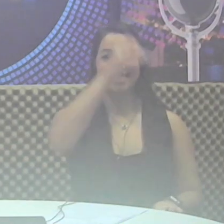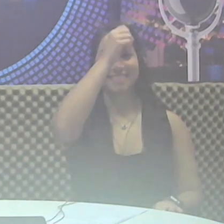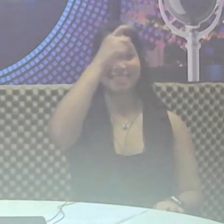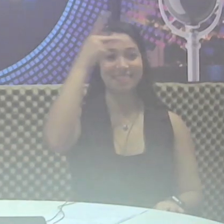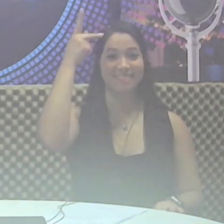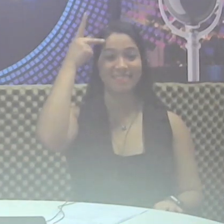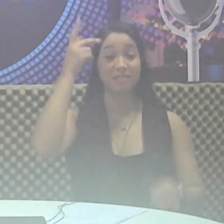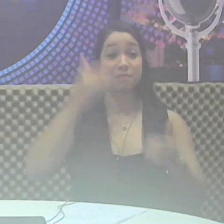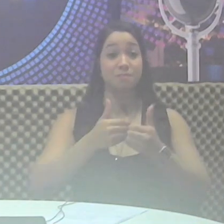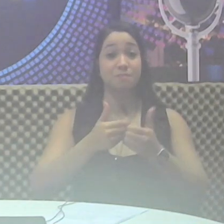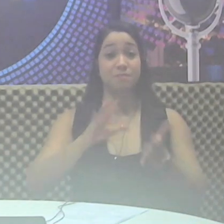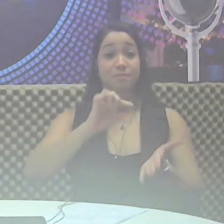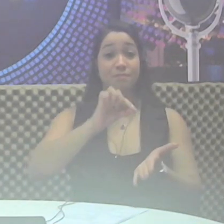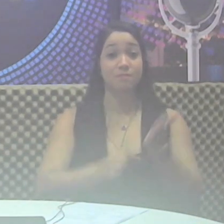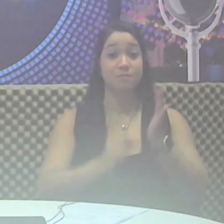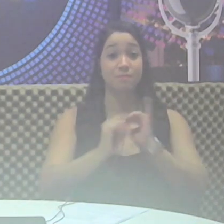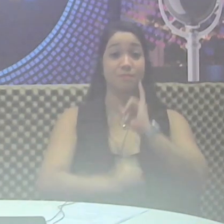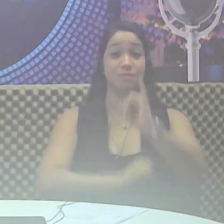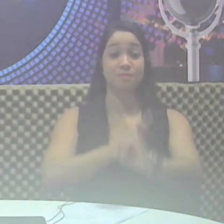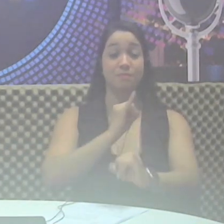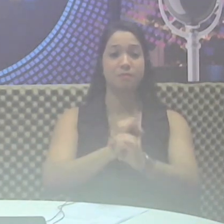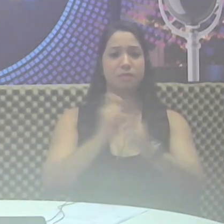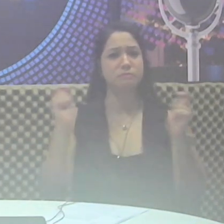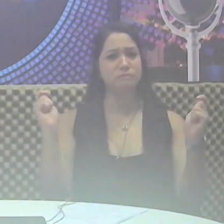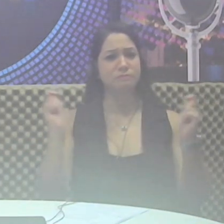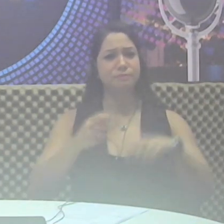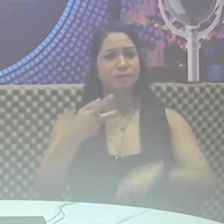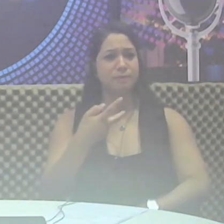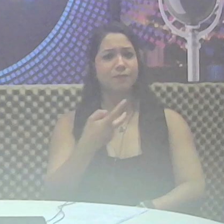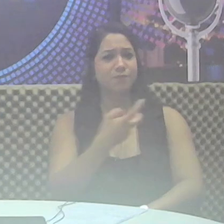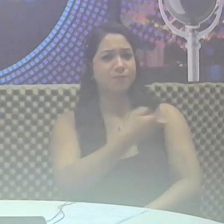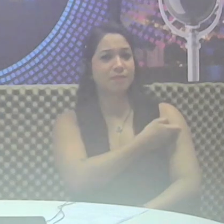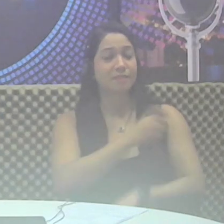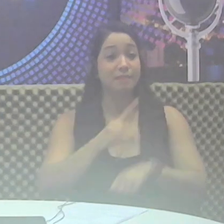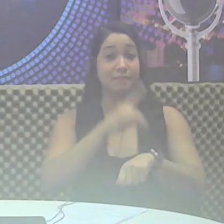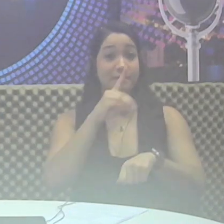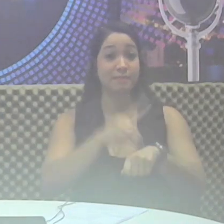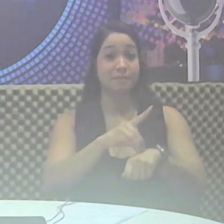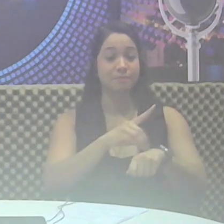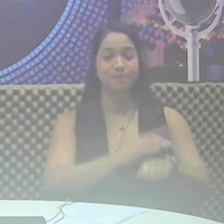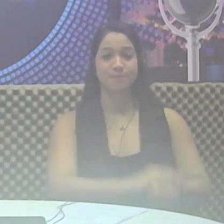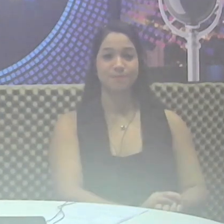Prefeitura abre cadastro online para viabilizar vacinação contra a dengue.